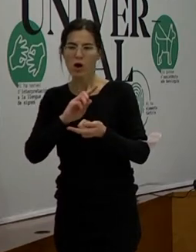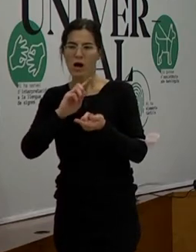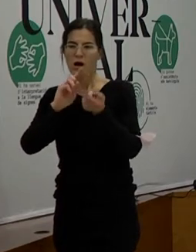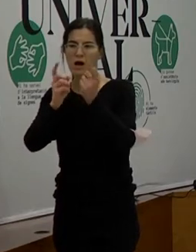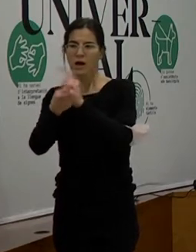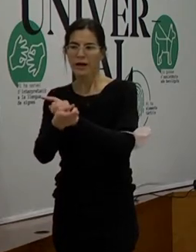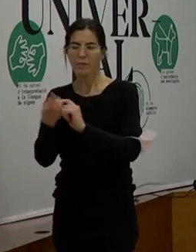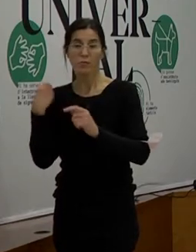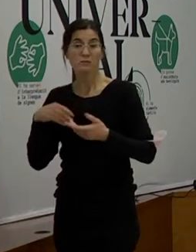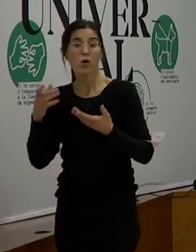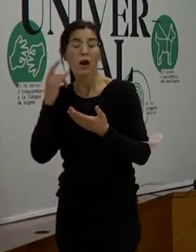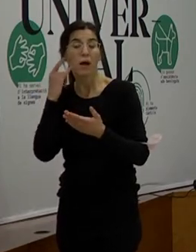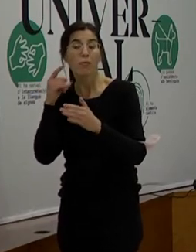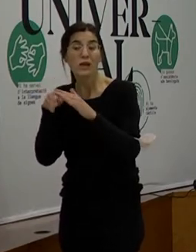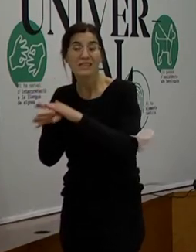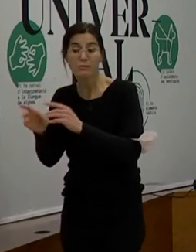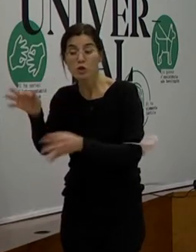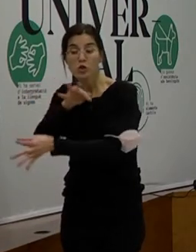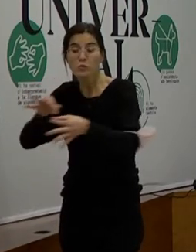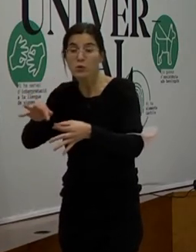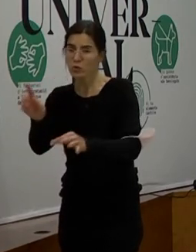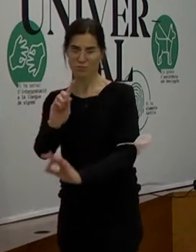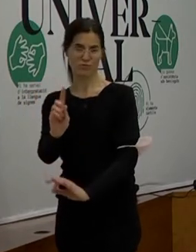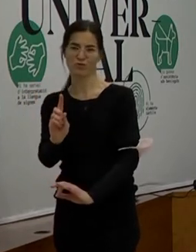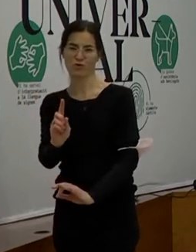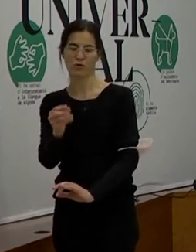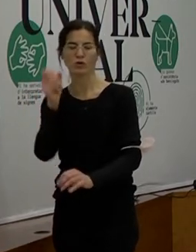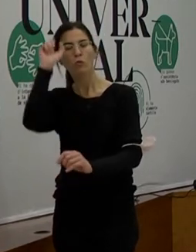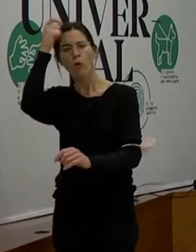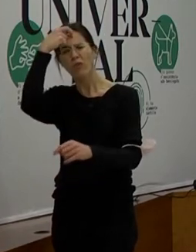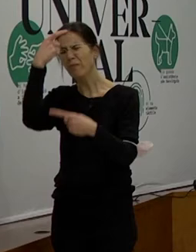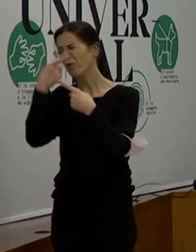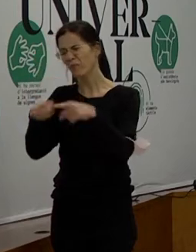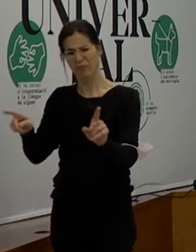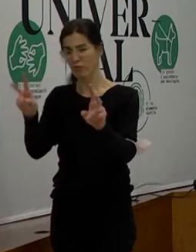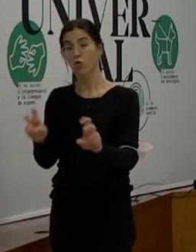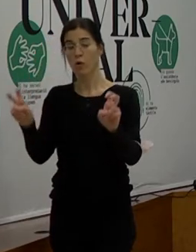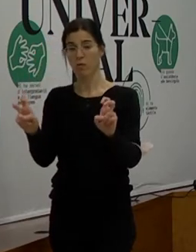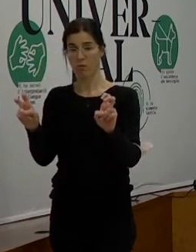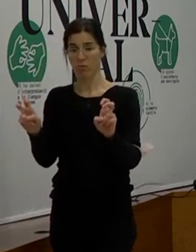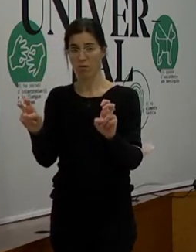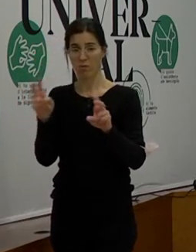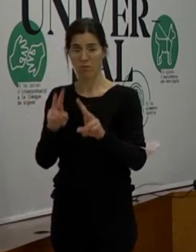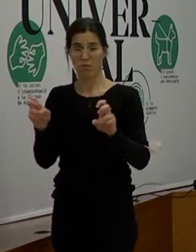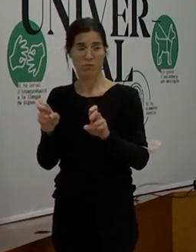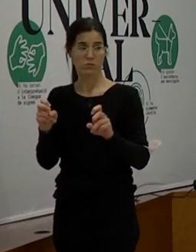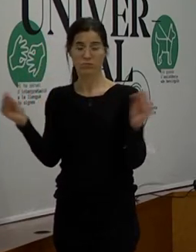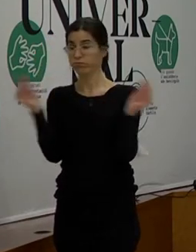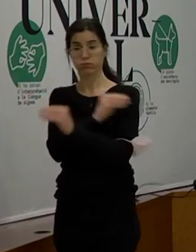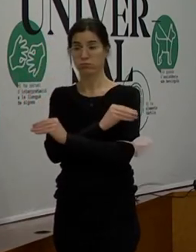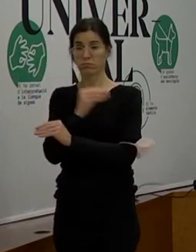ha actualment accessibles. És un concepte totalment nou. No té res a